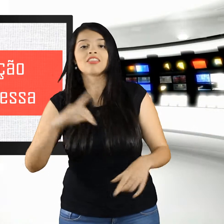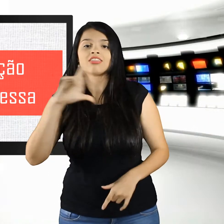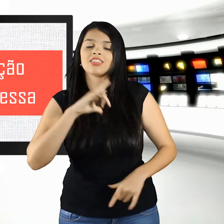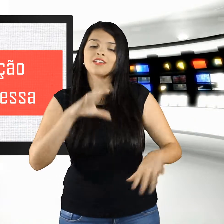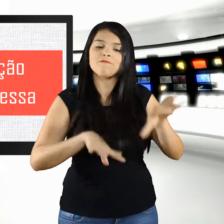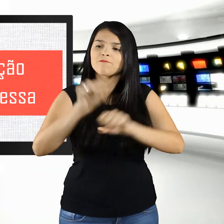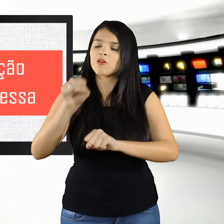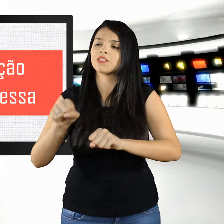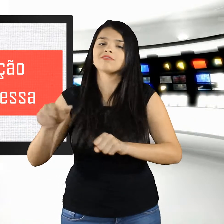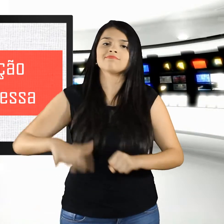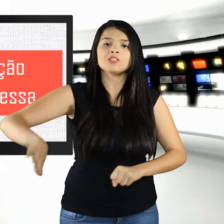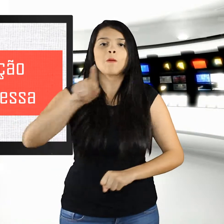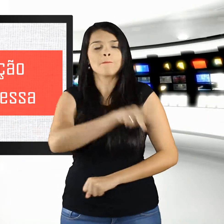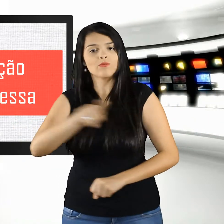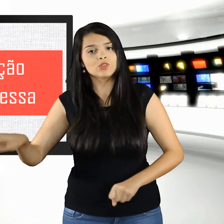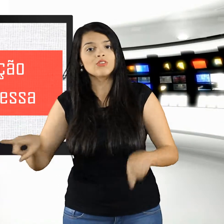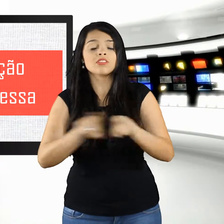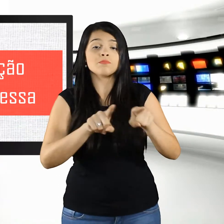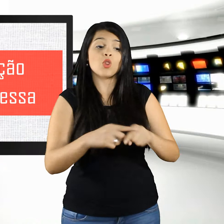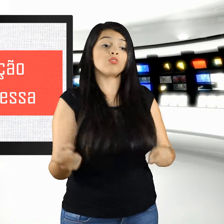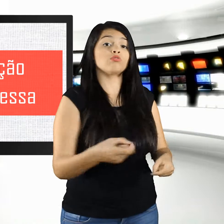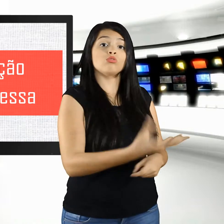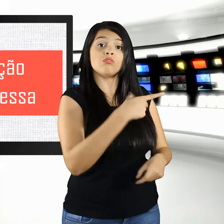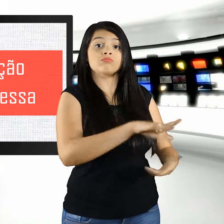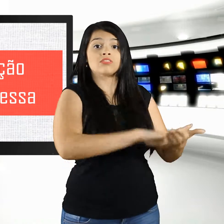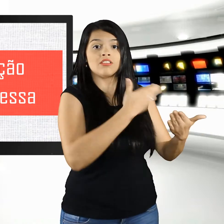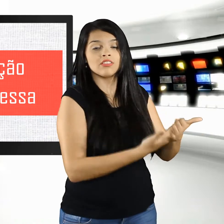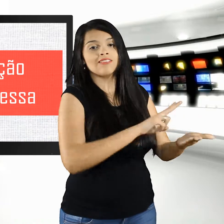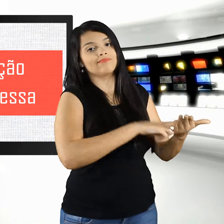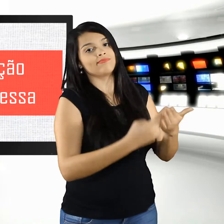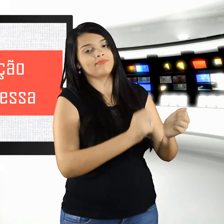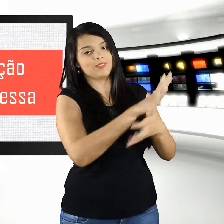novos professores e para a formação de novos tradutores e intérpretes de Libras.